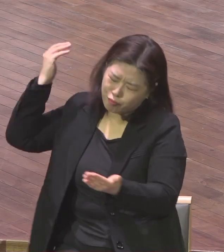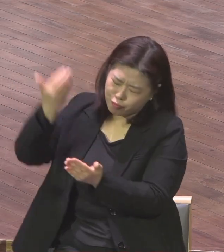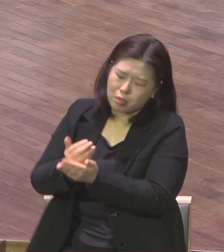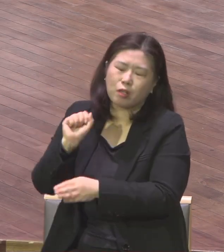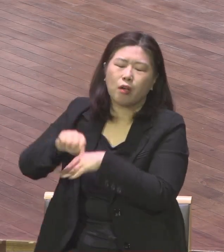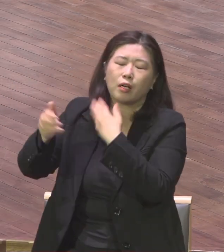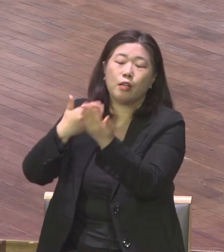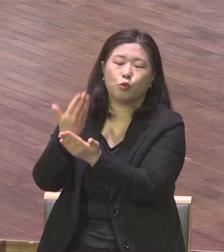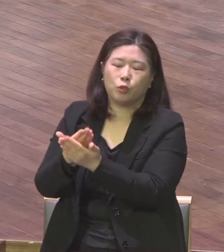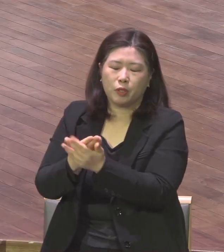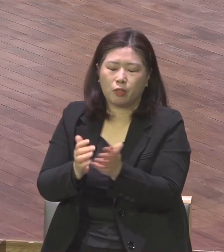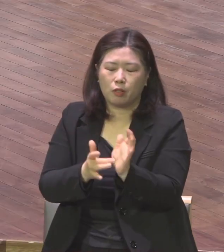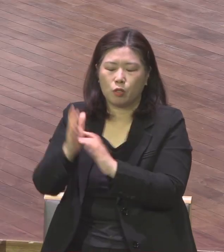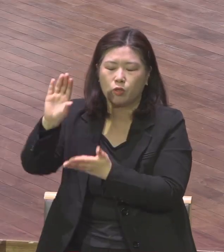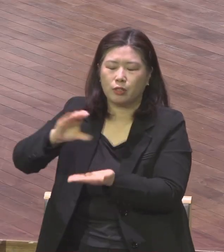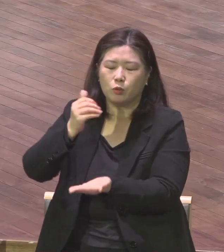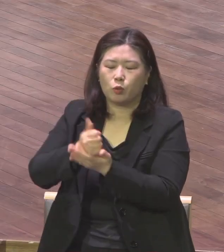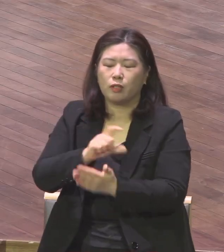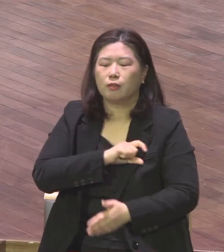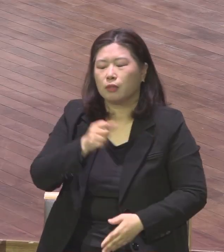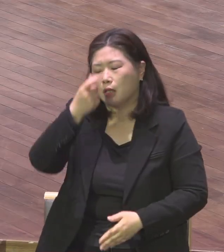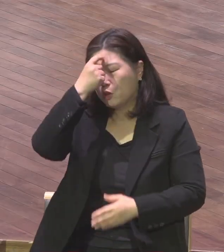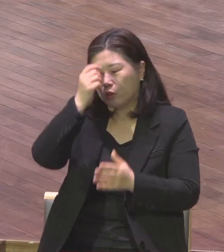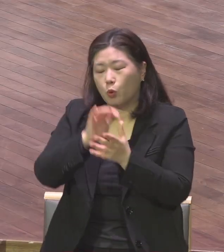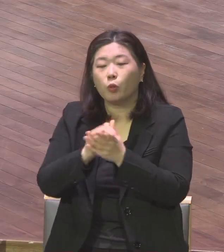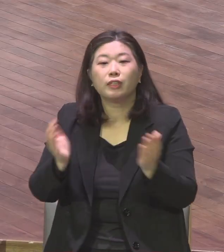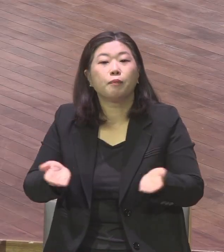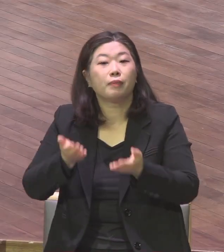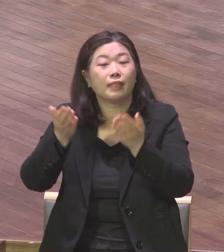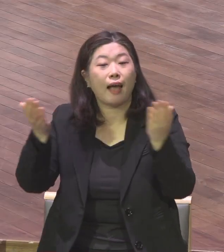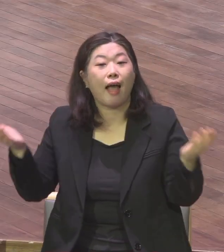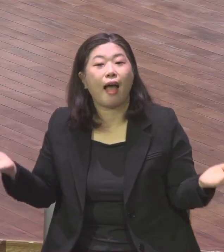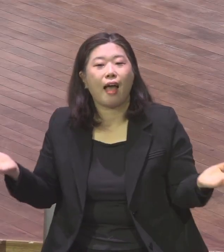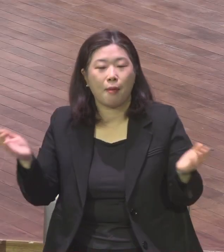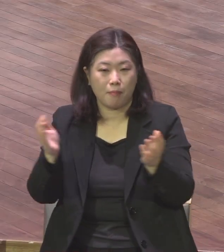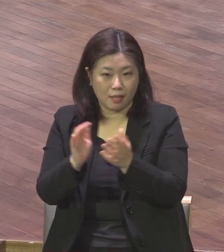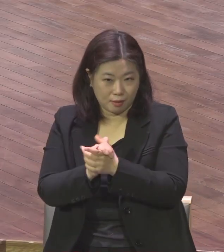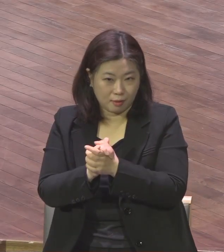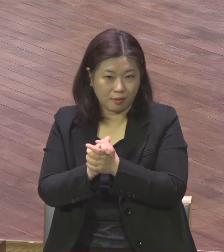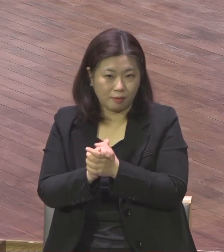받들어 기도합나이다. 아멘. 헌금은 온라인